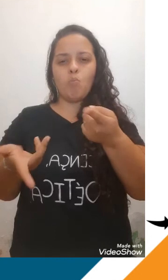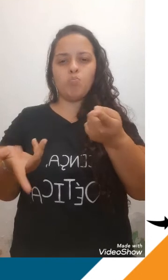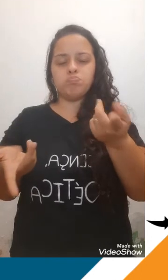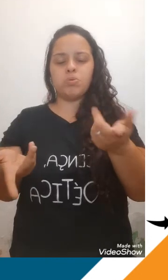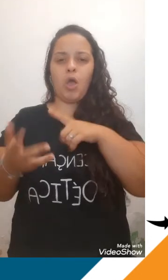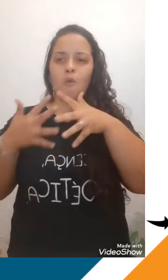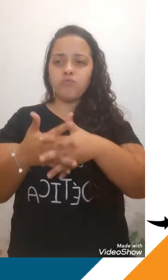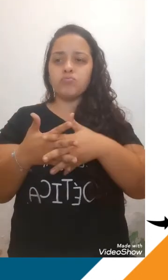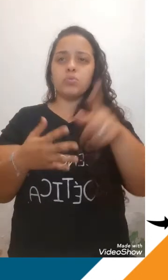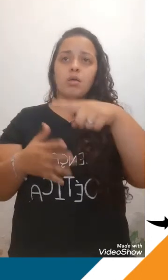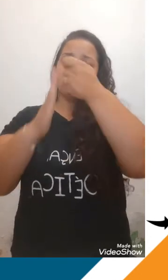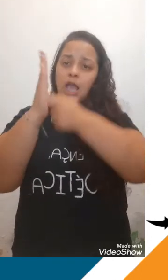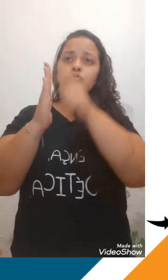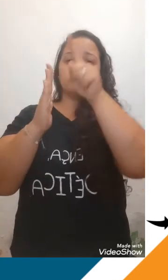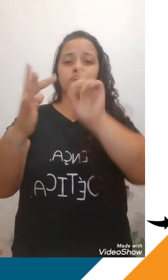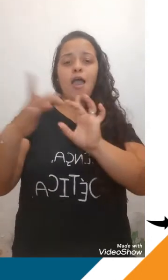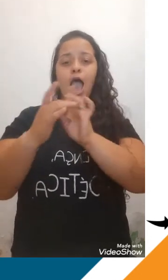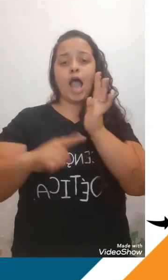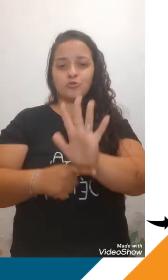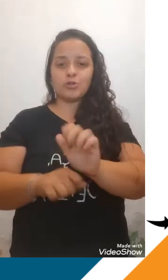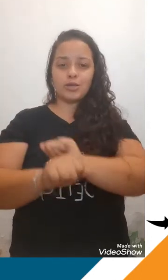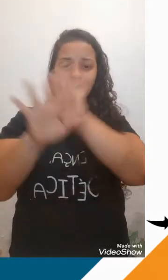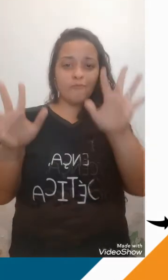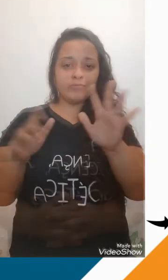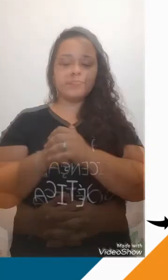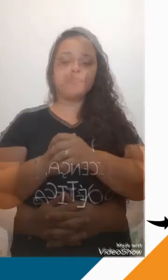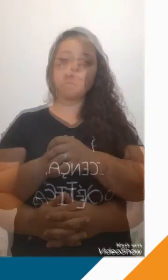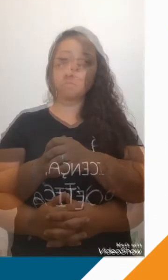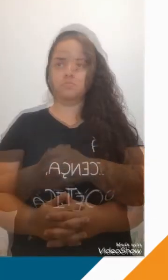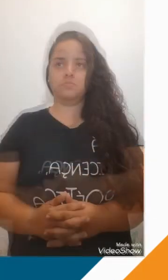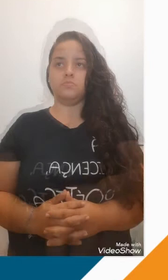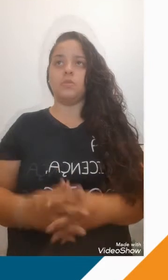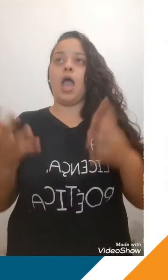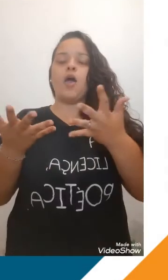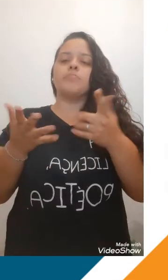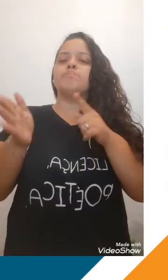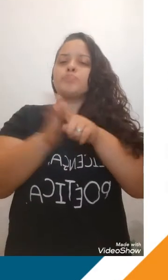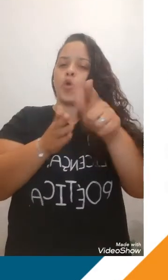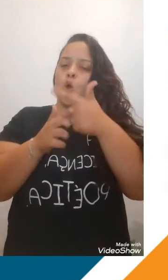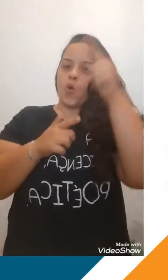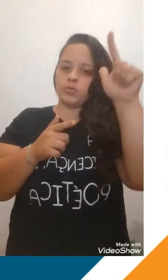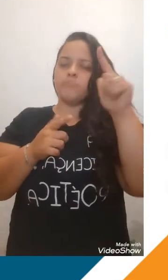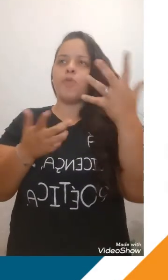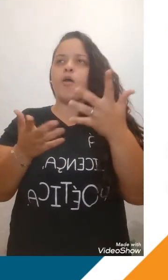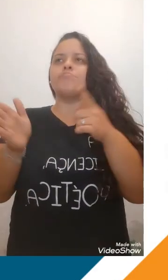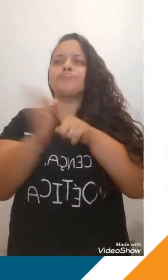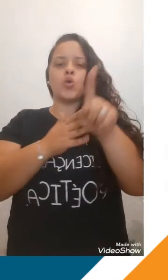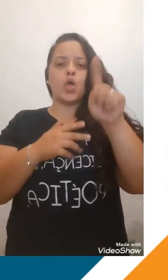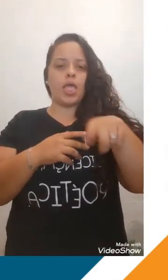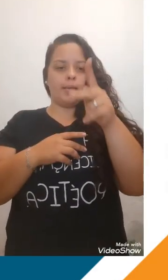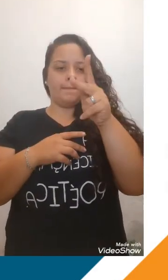de apoio da questão te ajudava bastante a resolvê-la. Tudo bem? Vamos para a próxima. A próxima não é uma questão do Enem, é